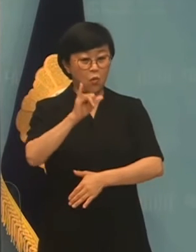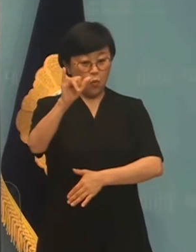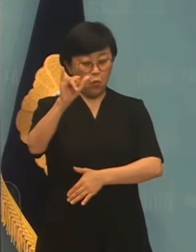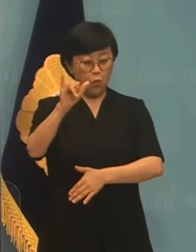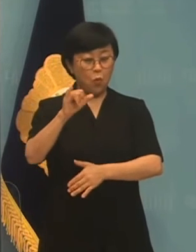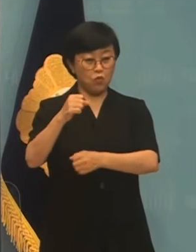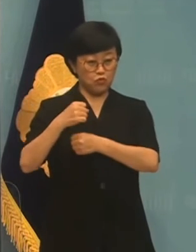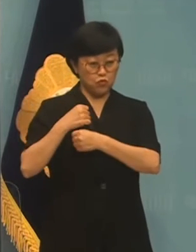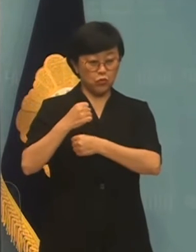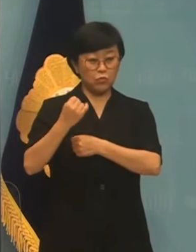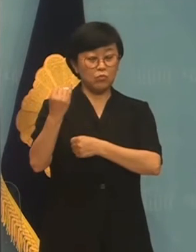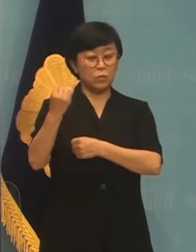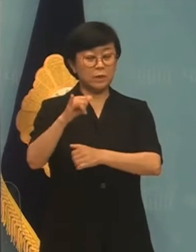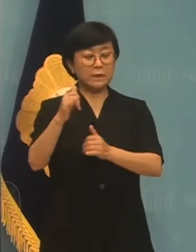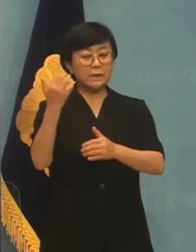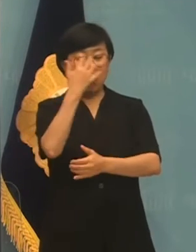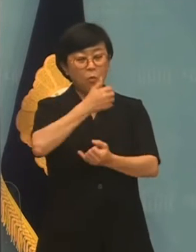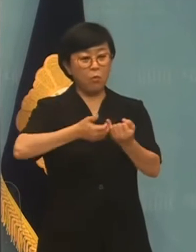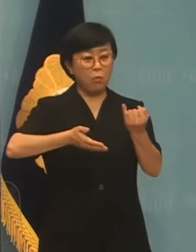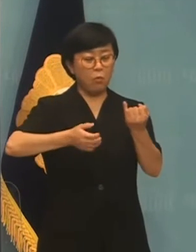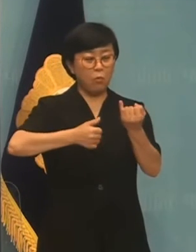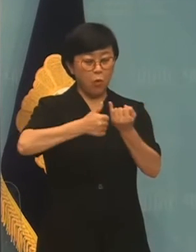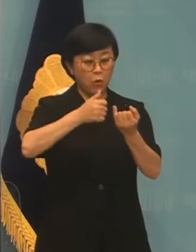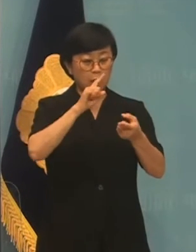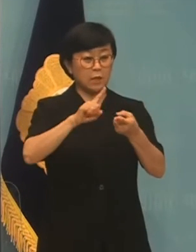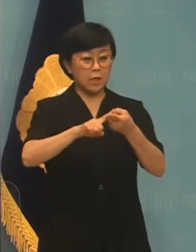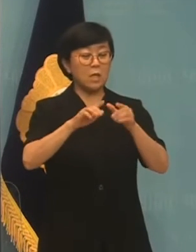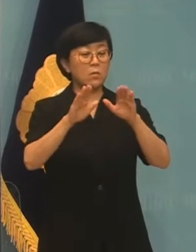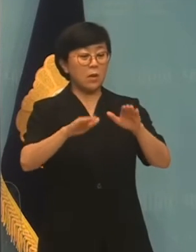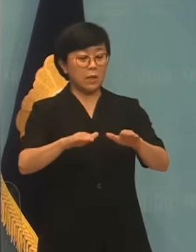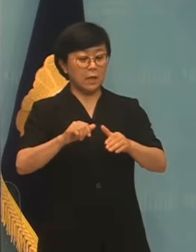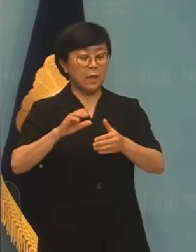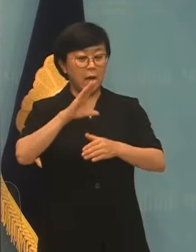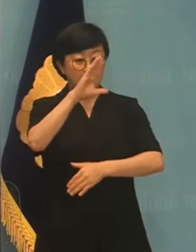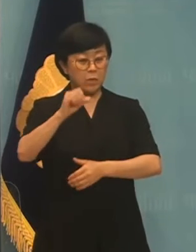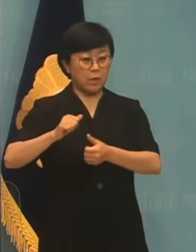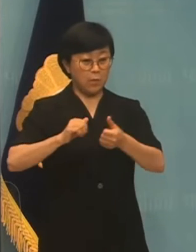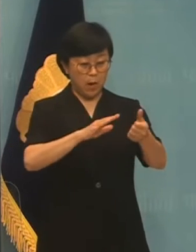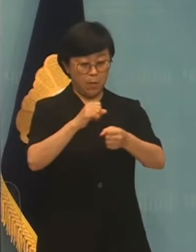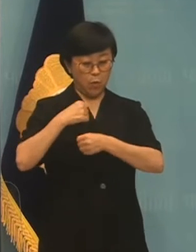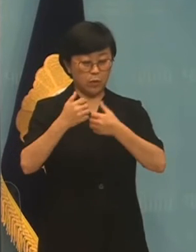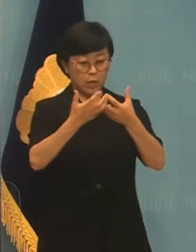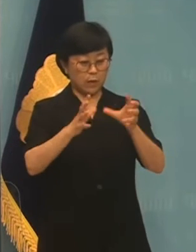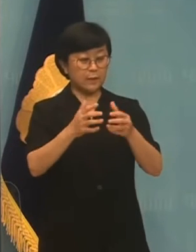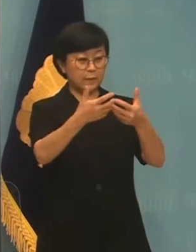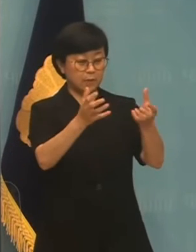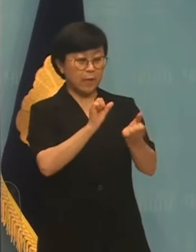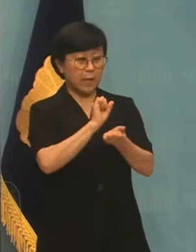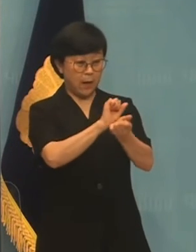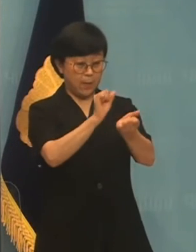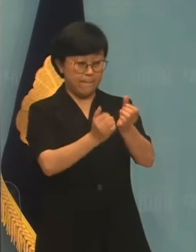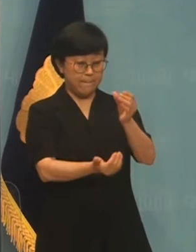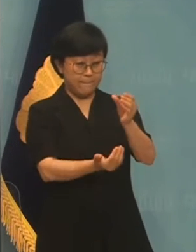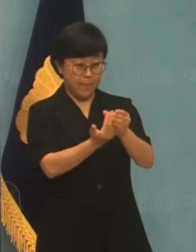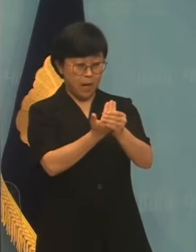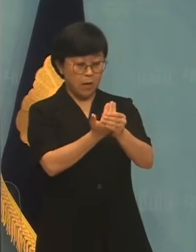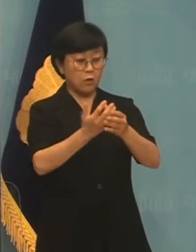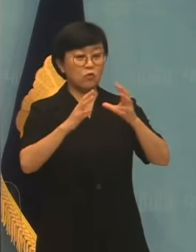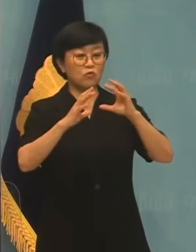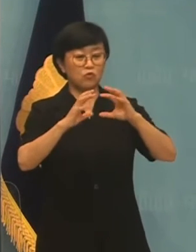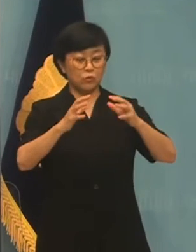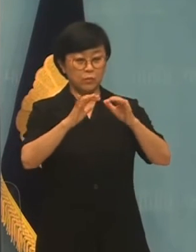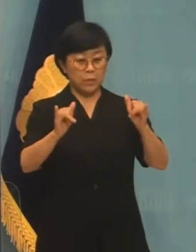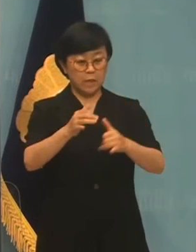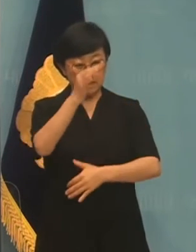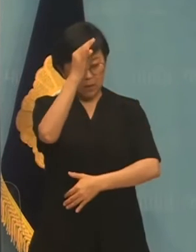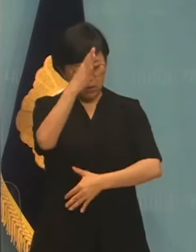성폭력 사망 사건에 이어 이번에는 청해부대 집단 감염 사태까지 대국민